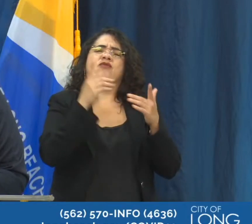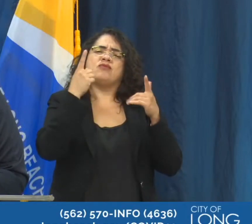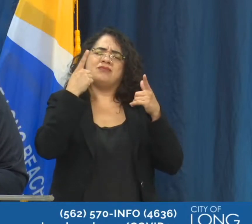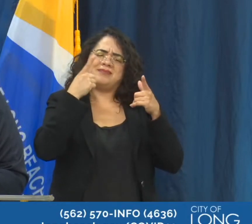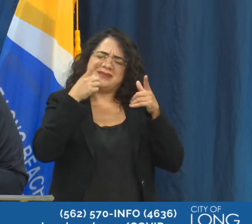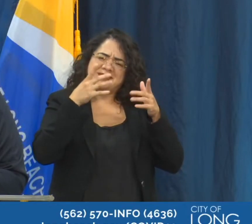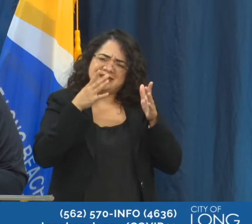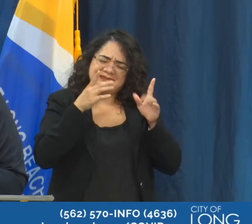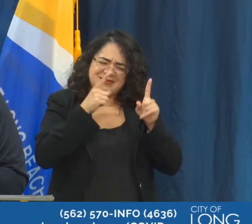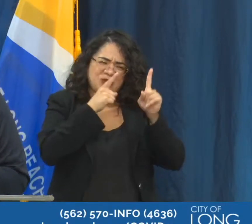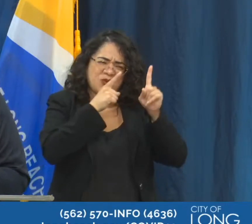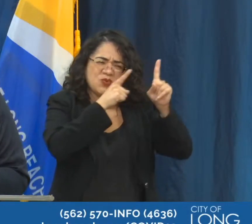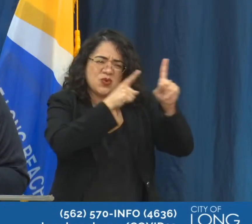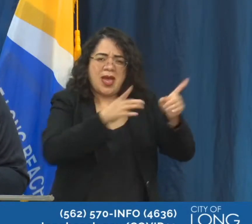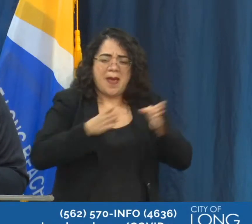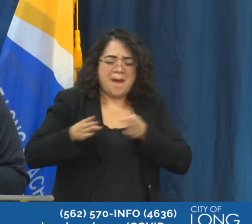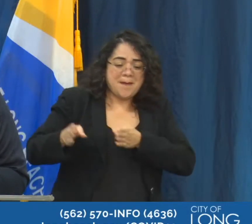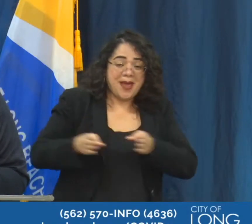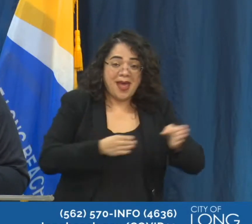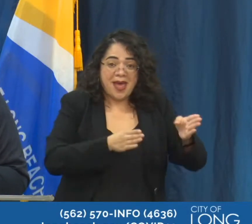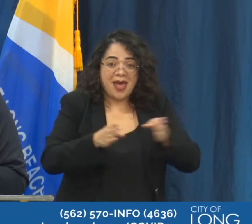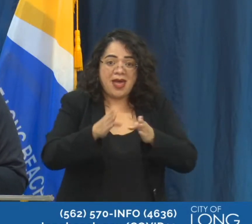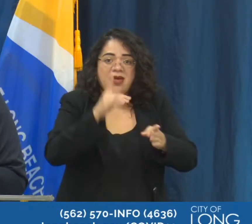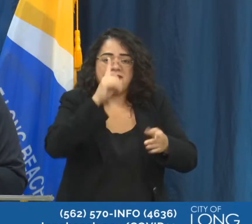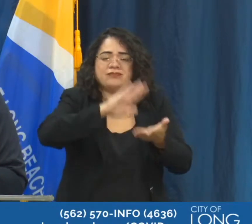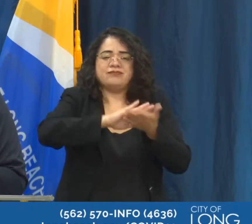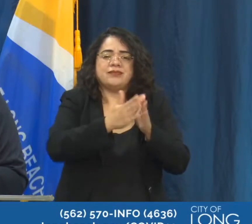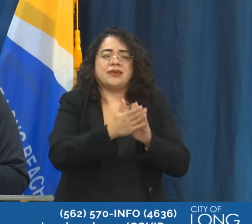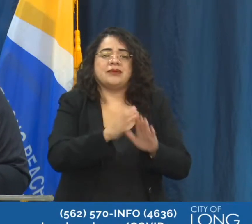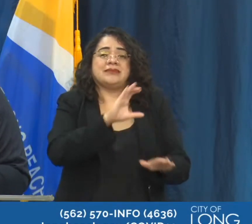hacia la ciudadanía para estos estudiantes y sus familias.